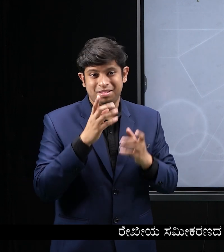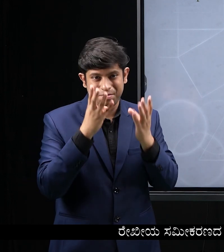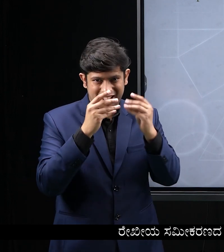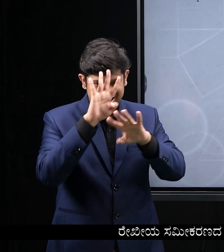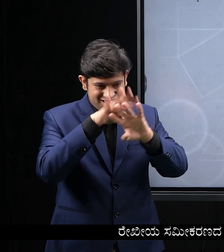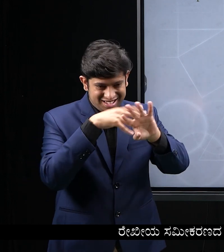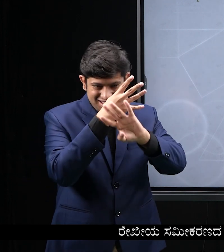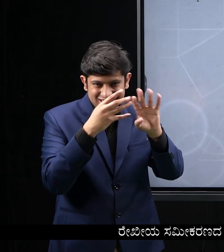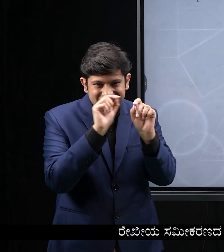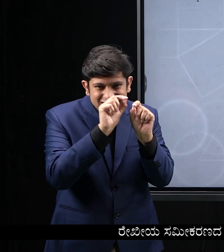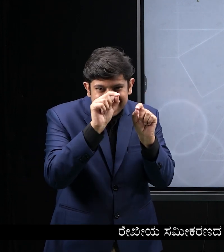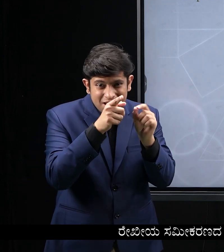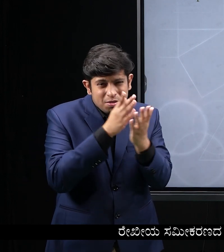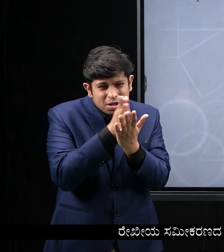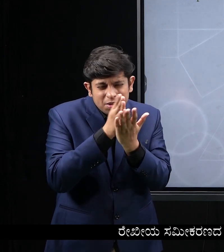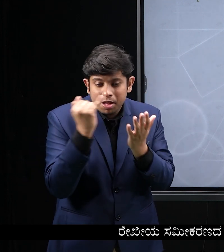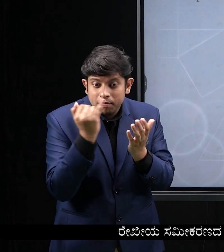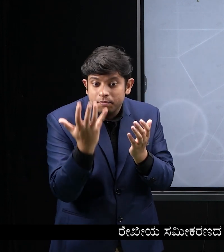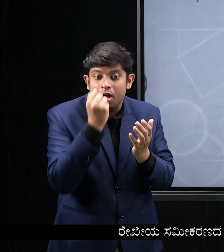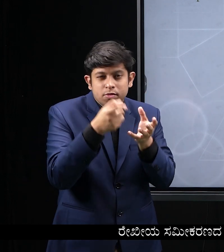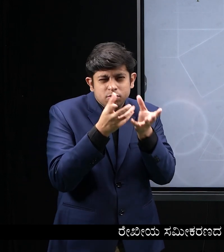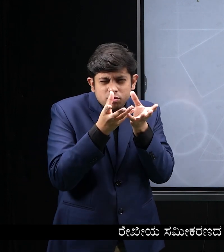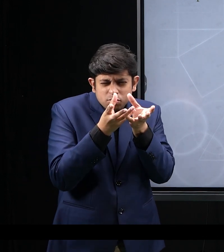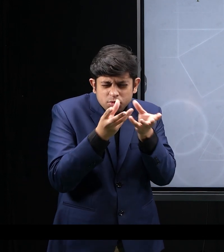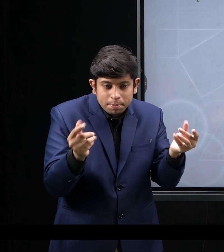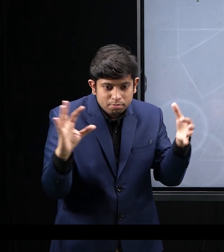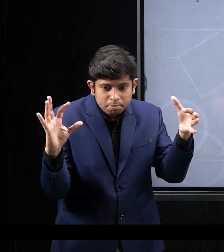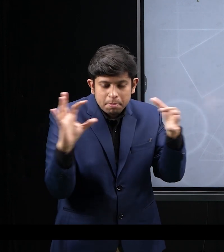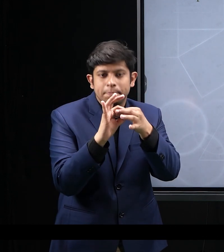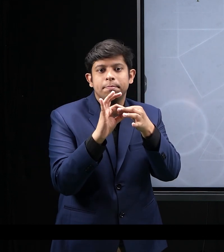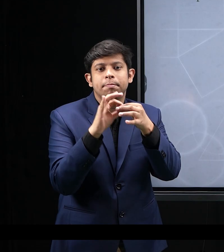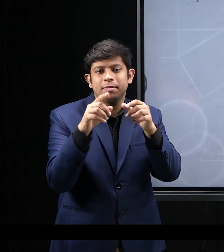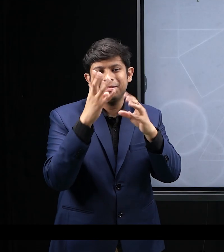ರೇಖೀಯ ಸಮೀಕರಣದ ಜೋಡಿಯ ಪರಿಹಾರವನ್ನು ಕಂಡುಹಿಡಿಯಲು ಚಿತ್ರಾತ್ಮಕ ವಿಧಾನ.